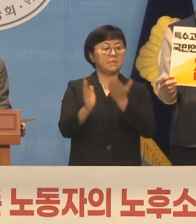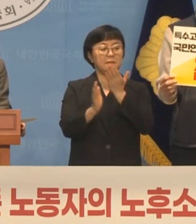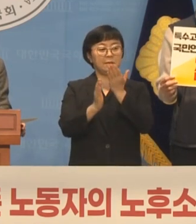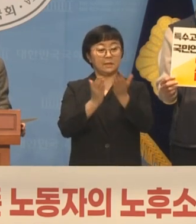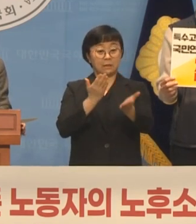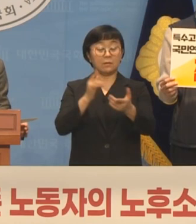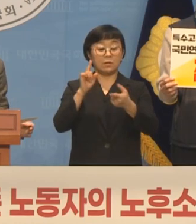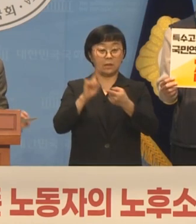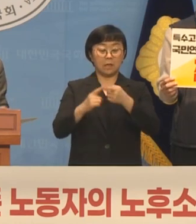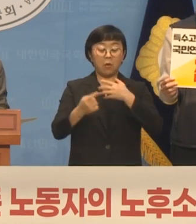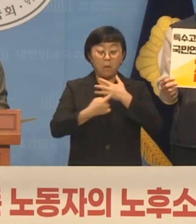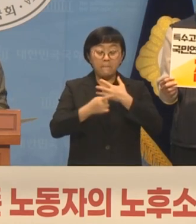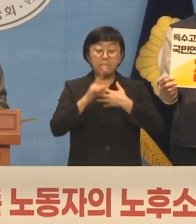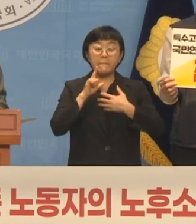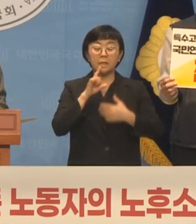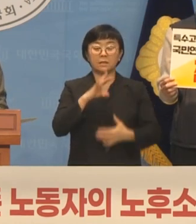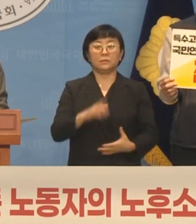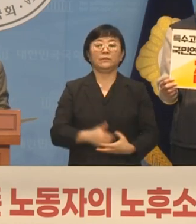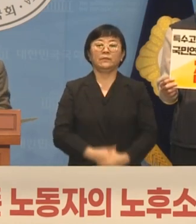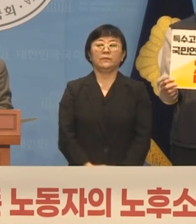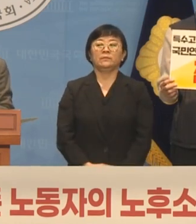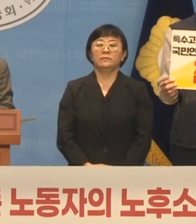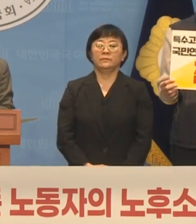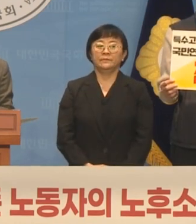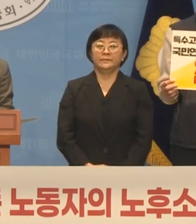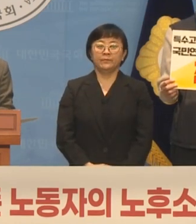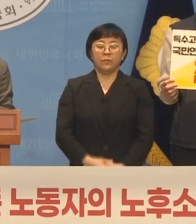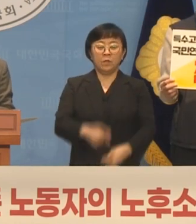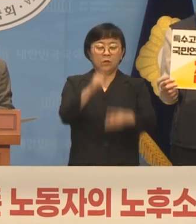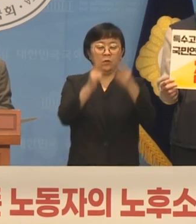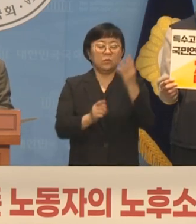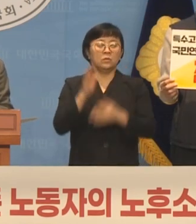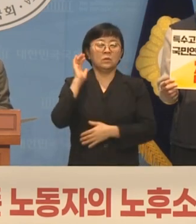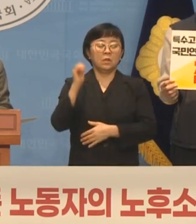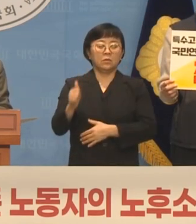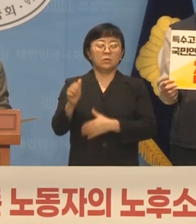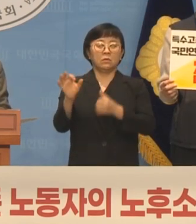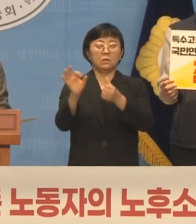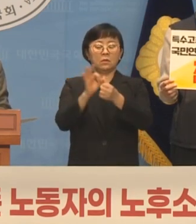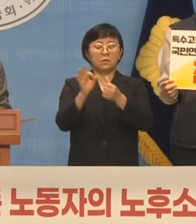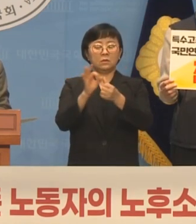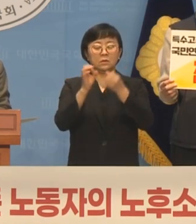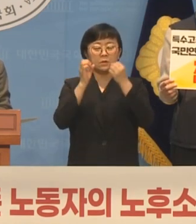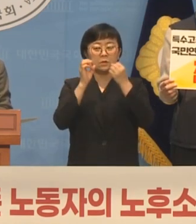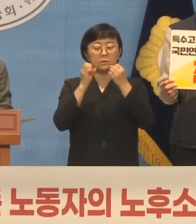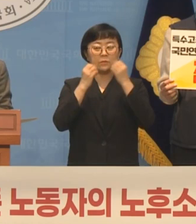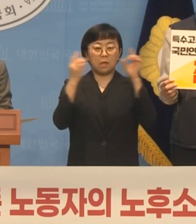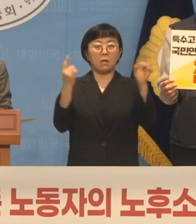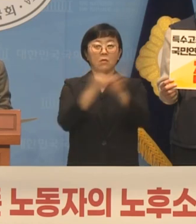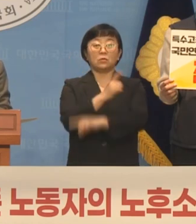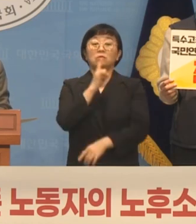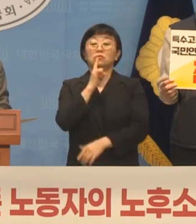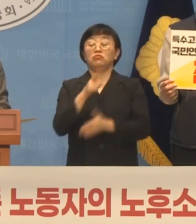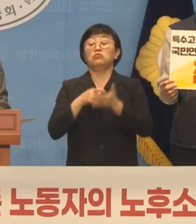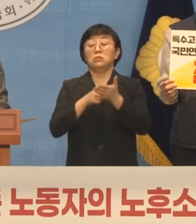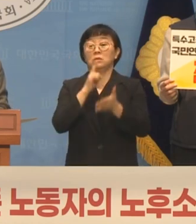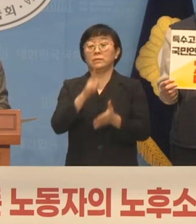부분만 건드리고 있는 것입니다. 윤석열 대통령은 연금개혁도 추진하겠다고 이야기했는데요.